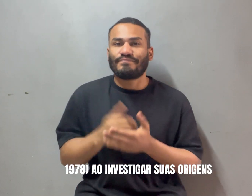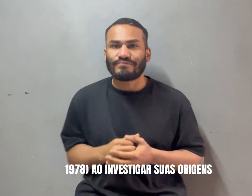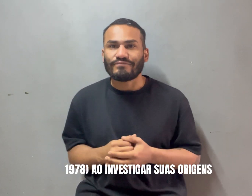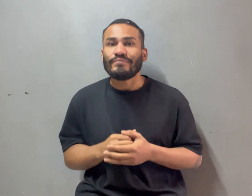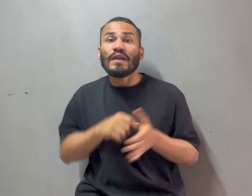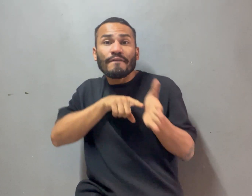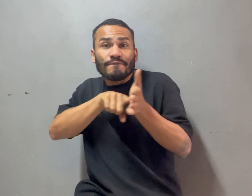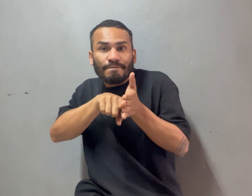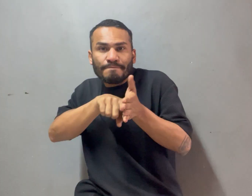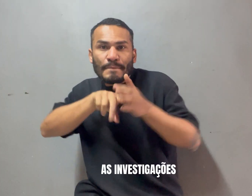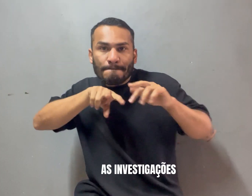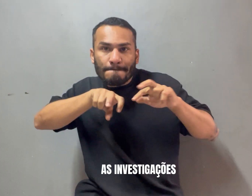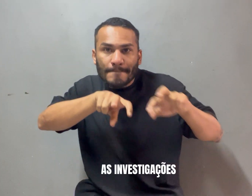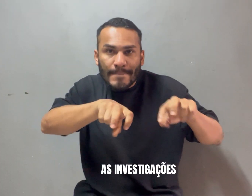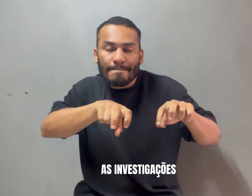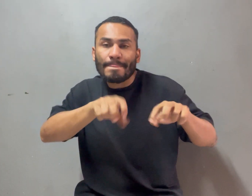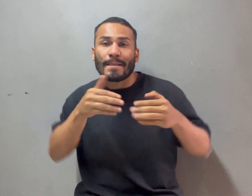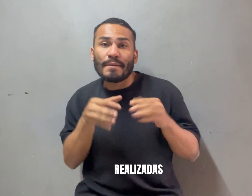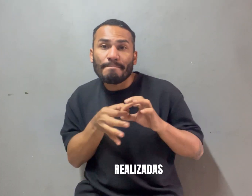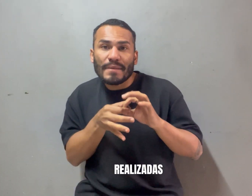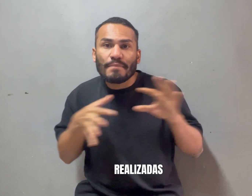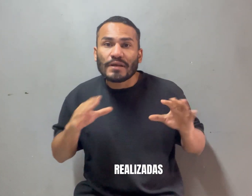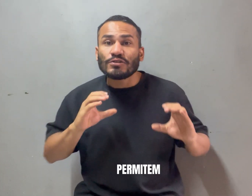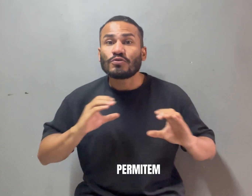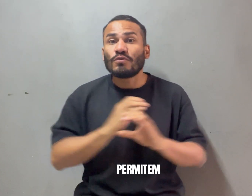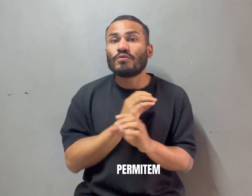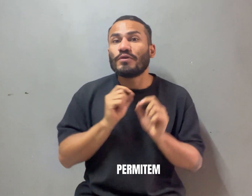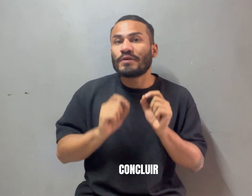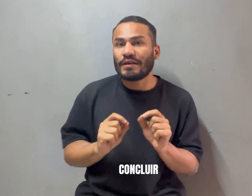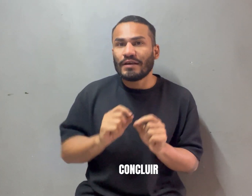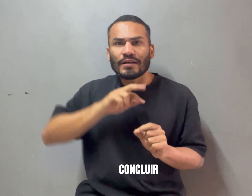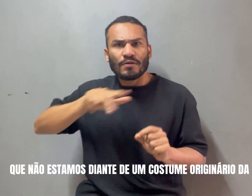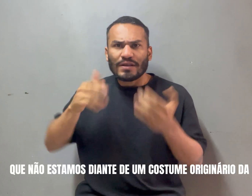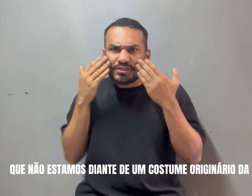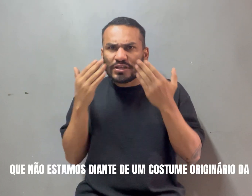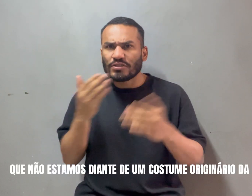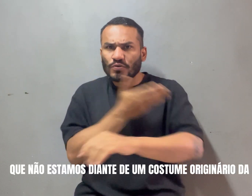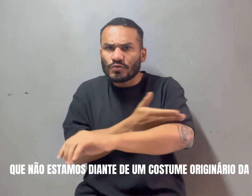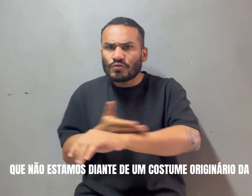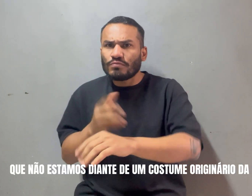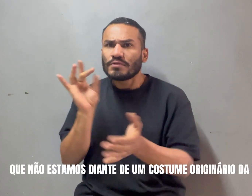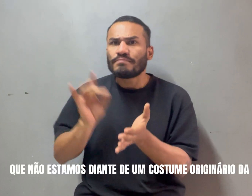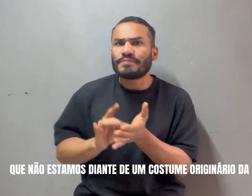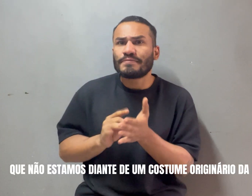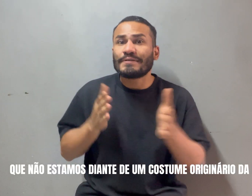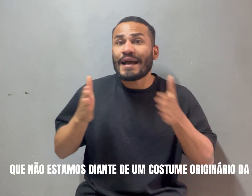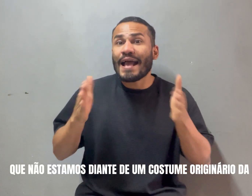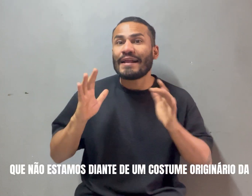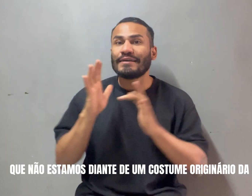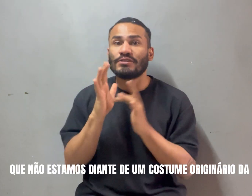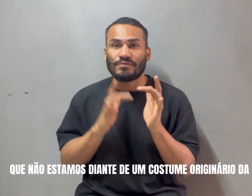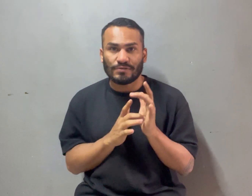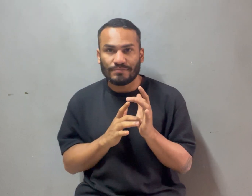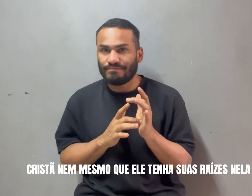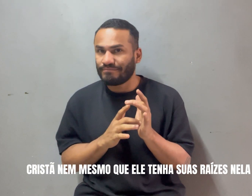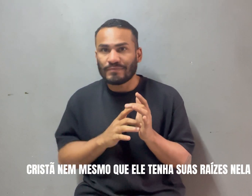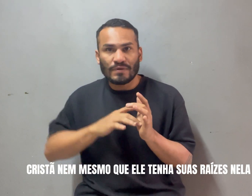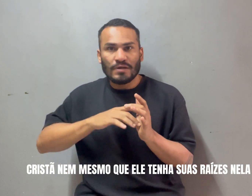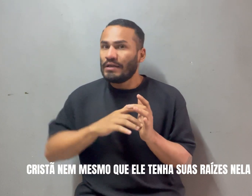origens. As investigações realizadas permitem concluir que não estamos diante de um costume originário da era cristã, nem